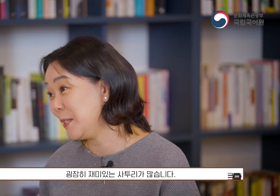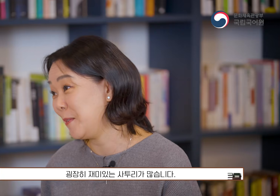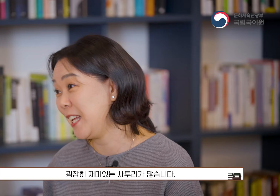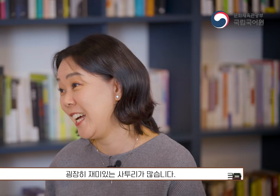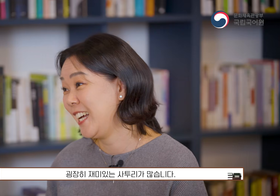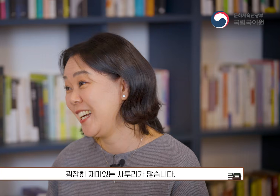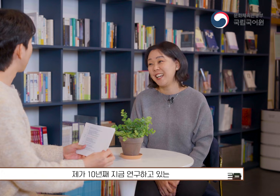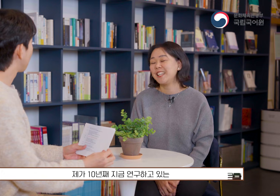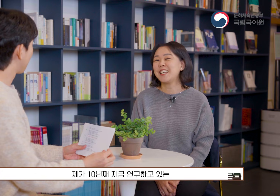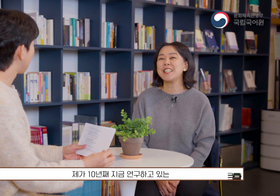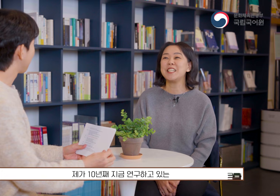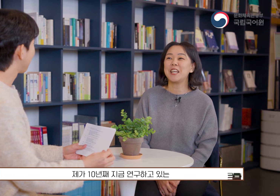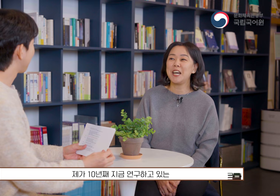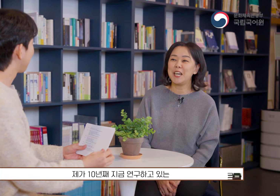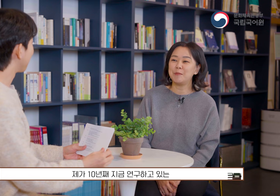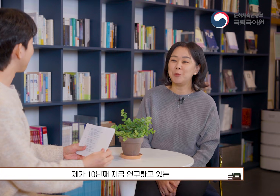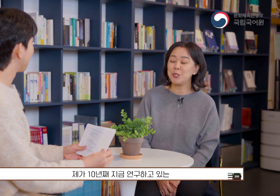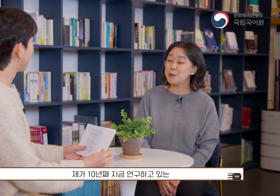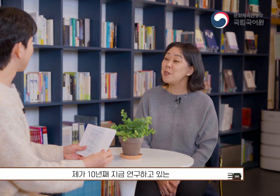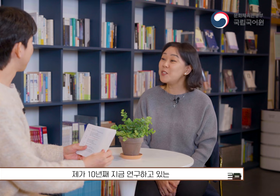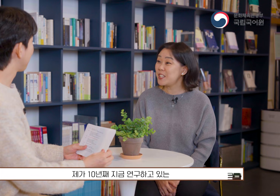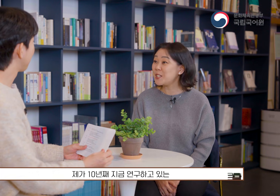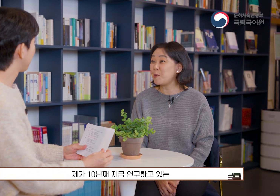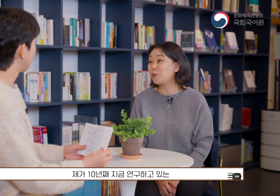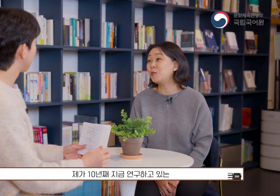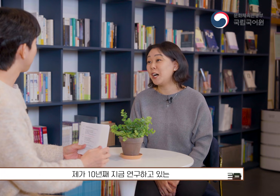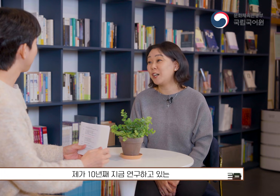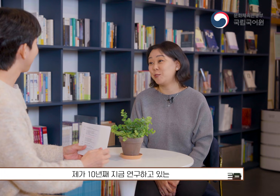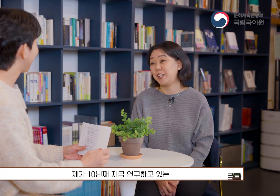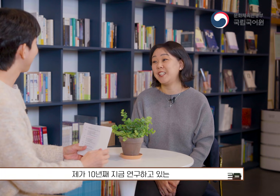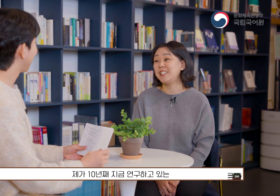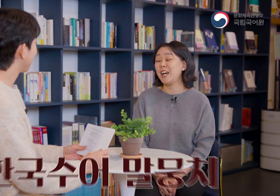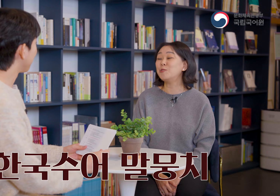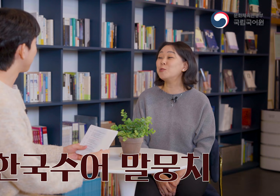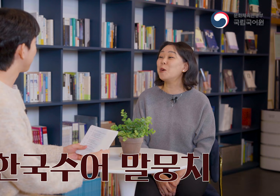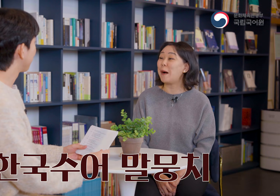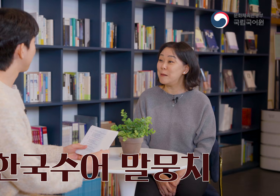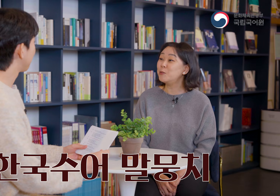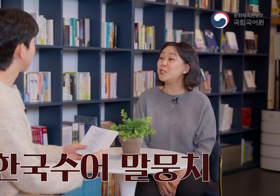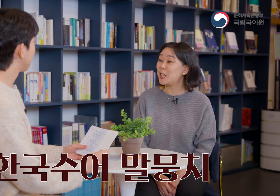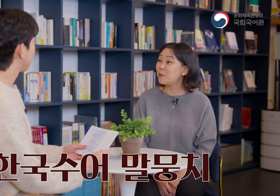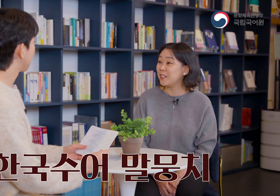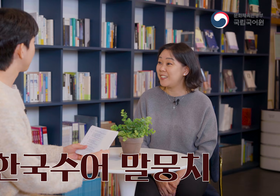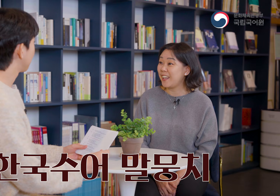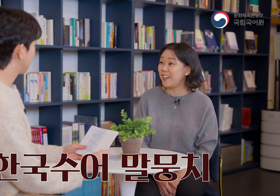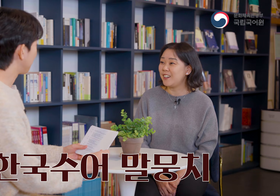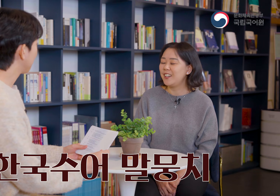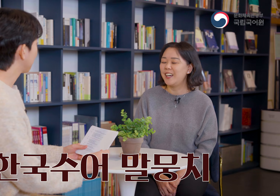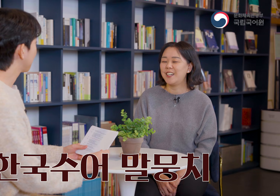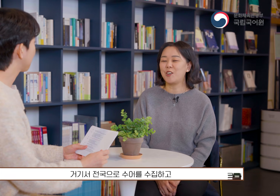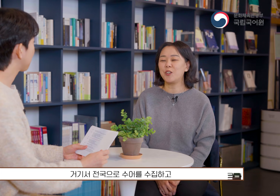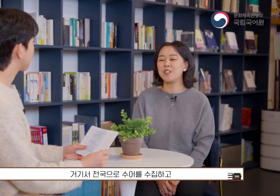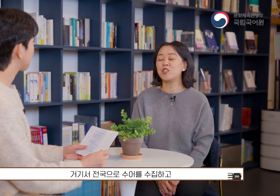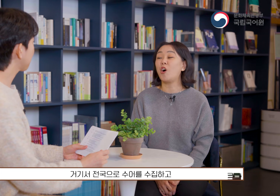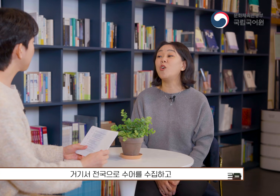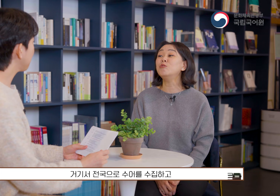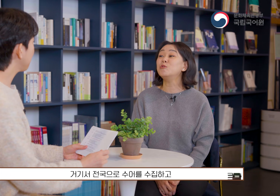많습니다. 사실 제가 네. 10년째 지금 연구하고 있는 한국 수어 말뭉치라고 있는데요. 네. 거기서